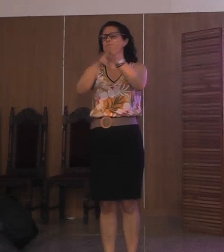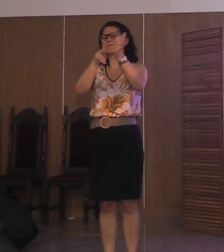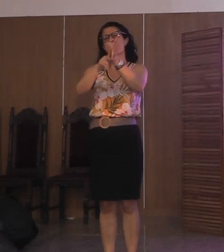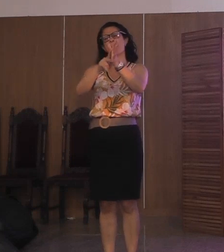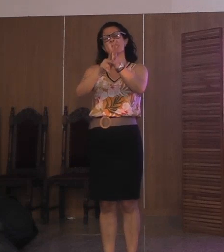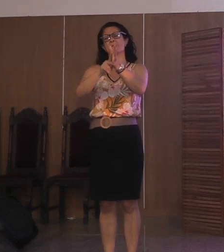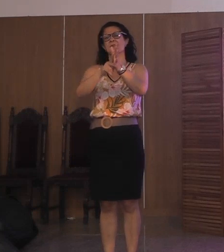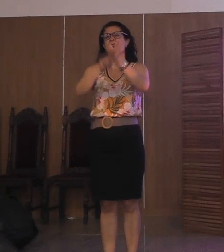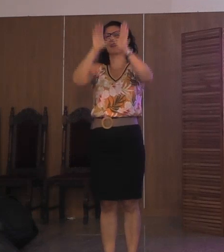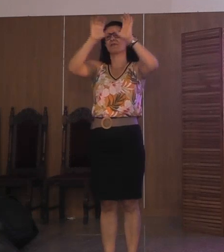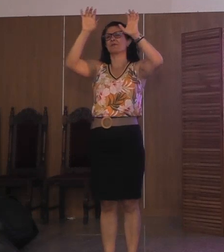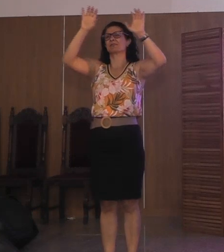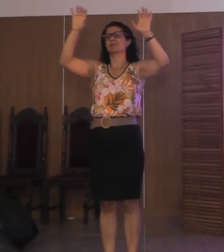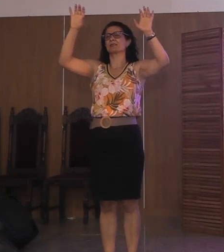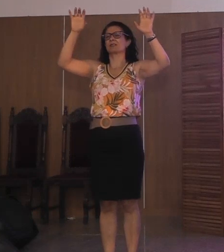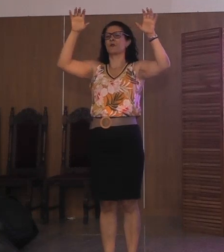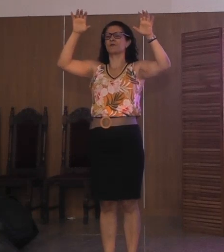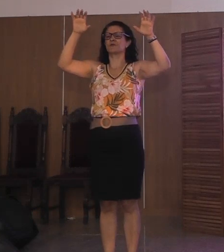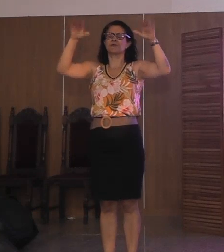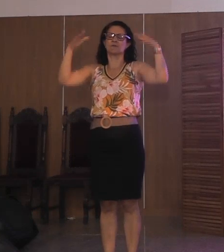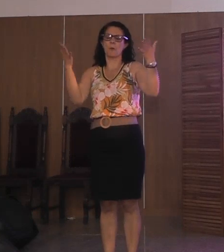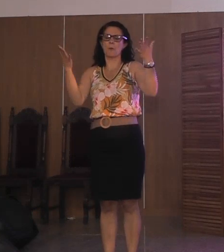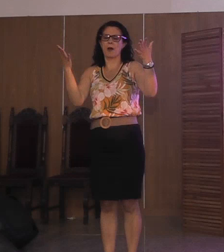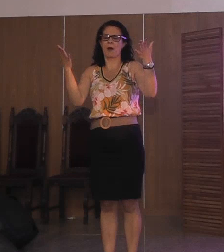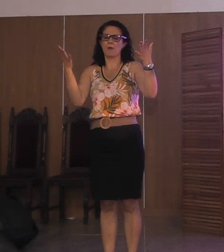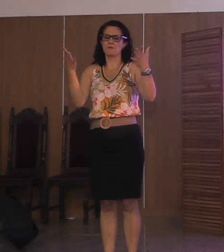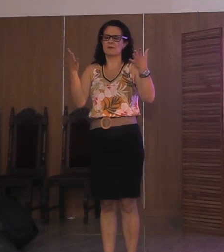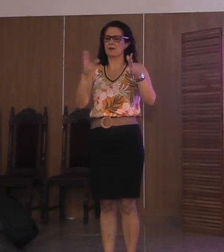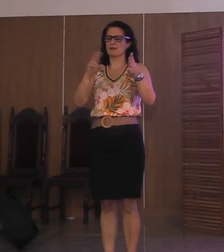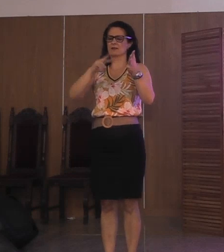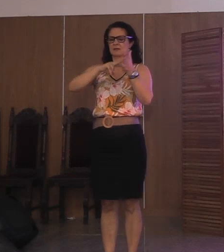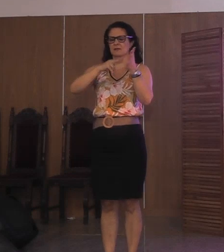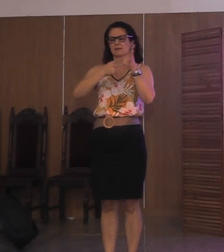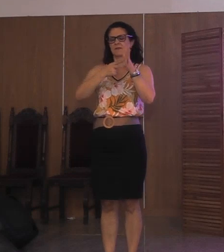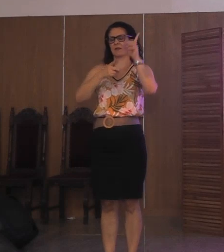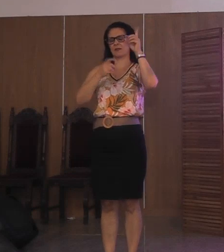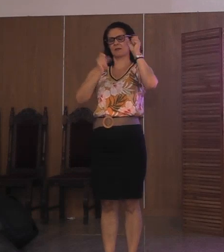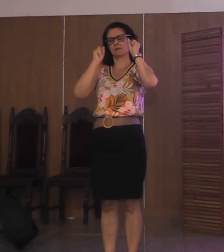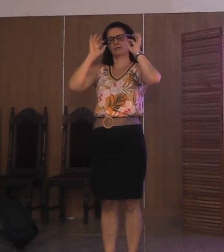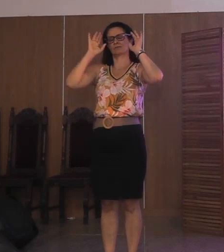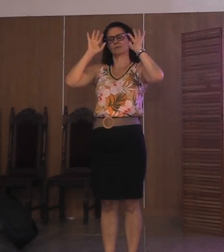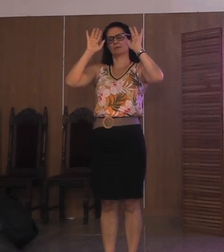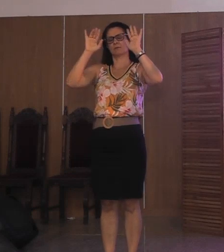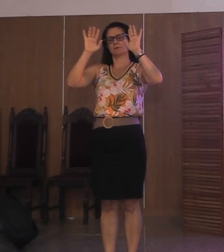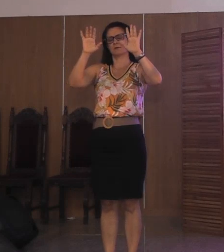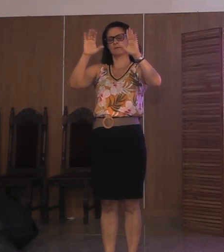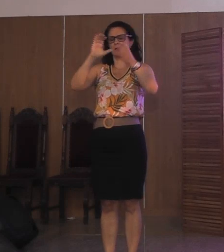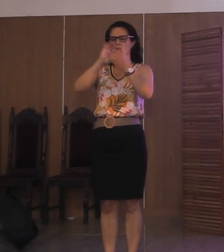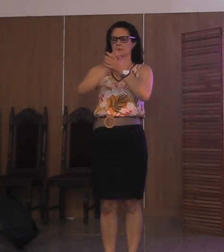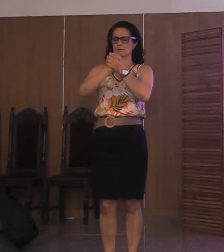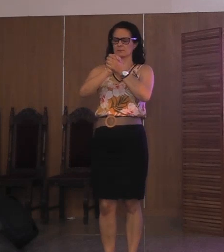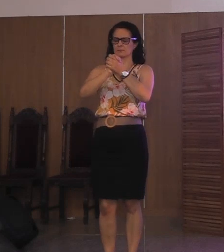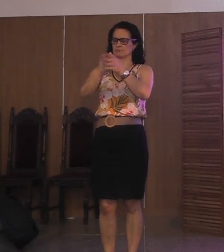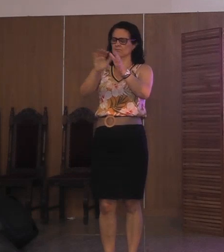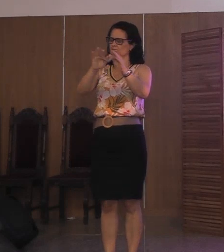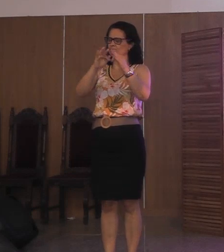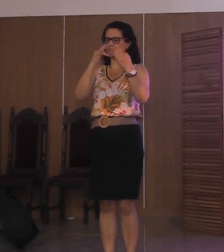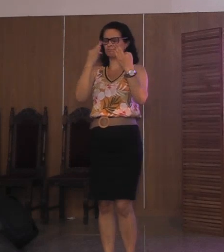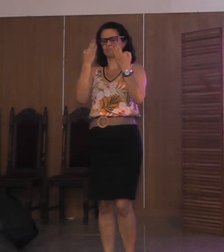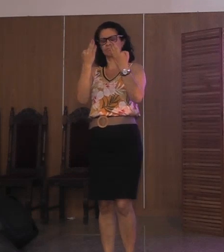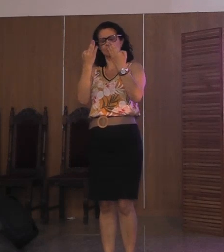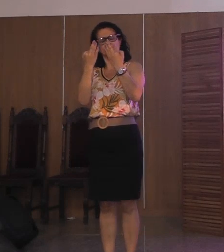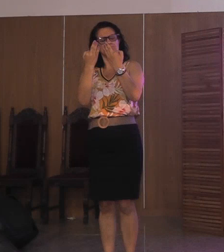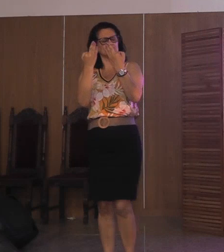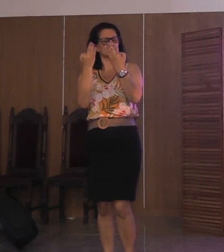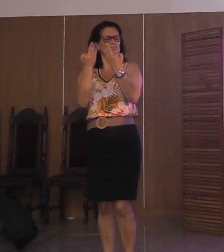vida. Chuva de bênção no seu casamento, na sua família. Chuva de